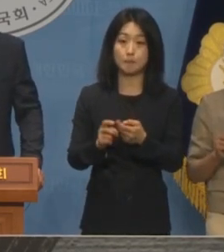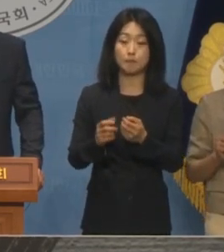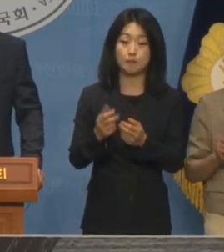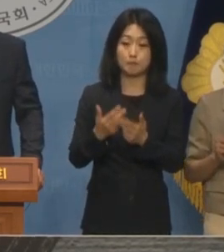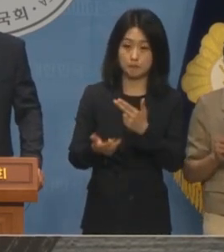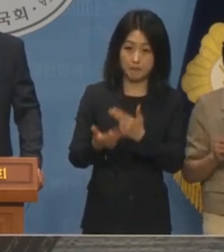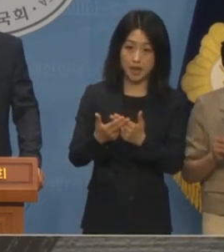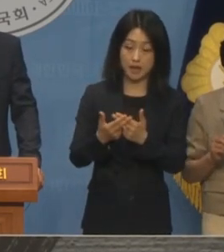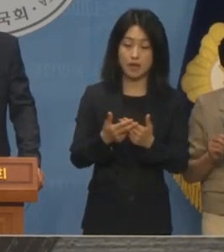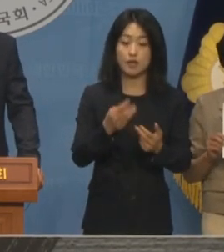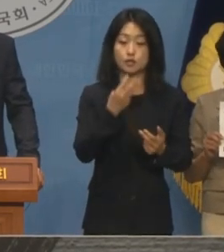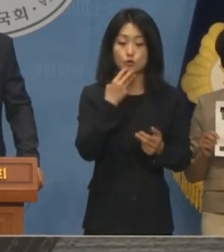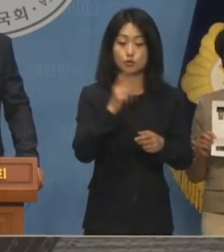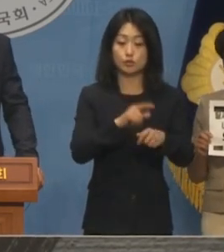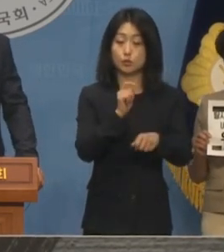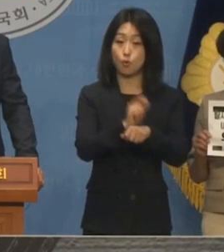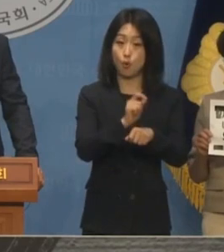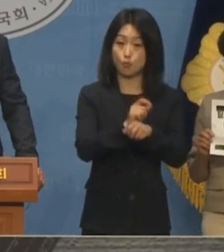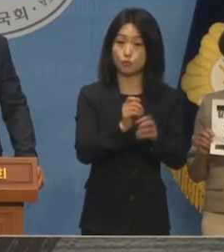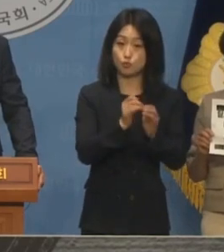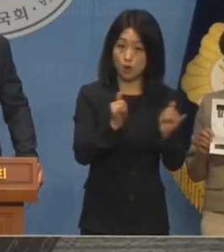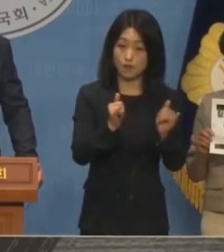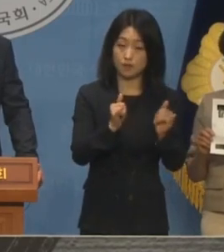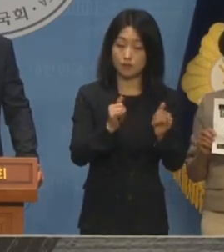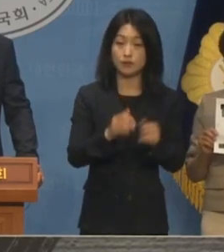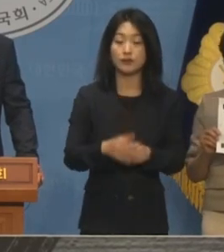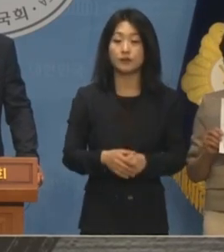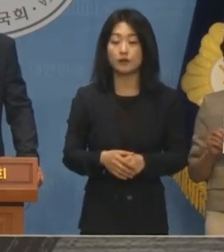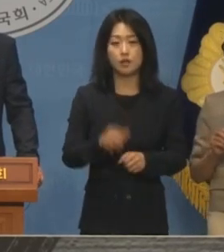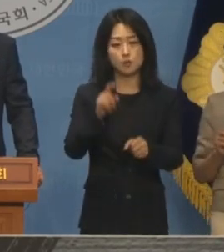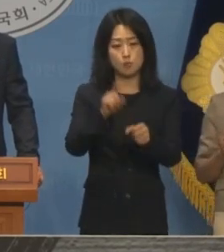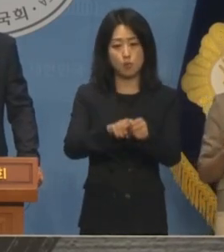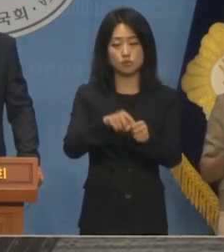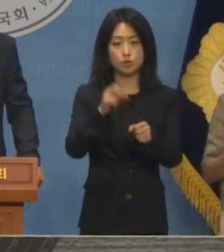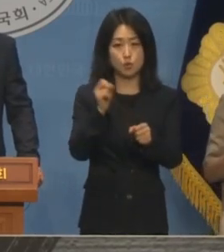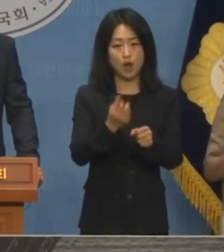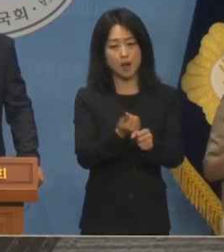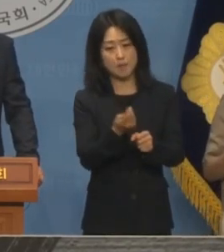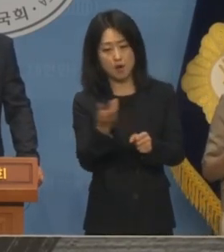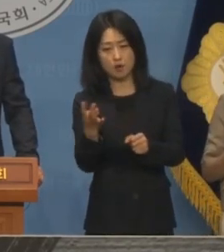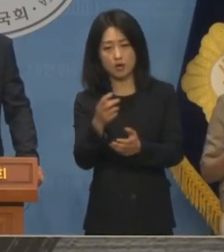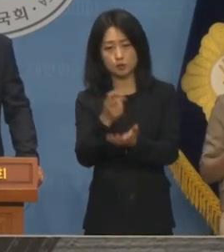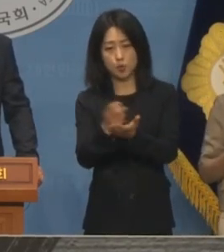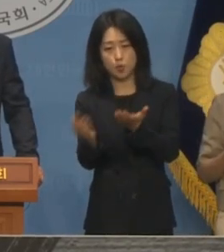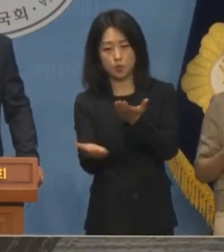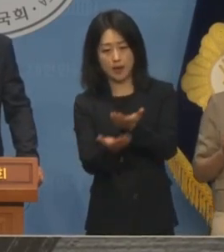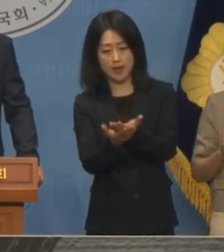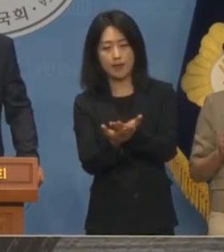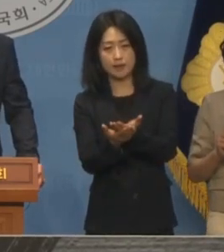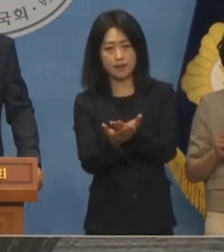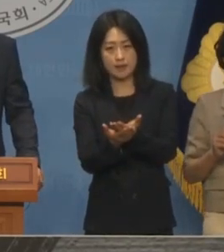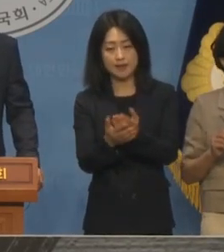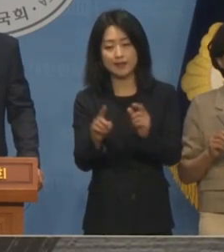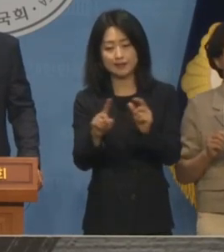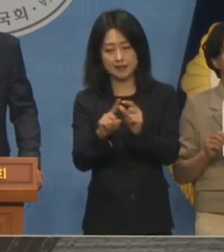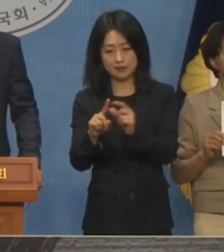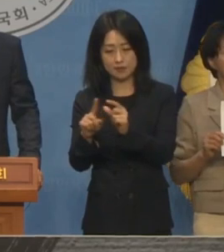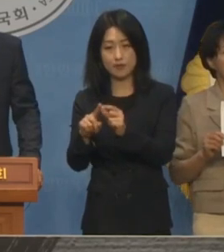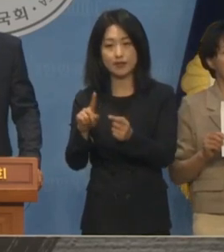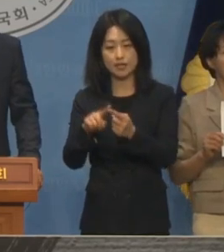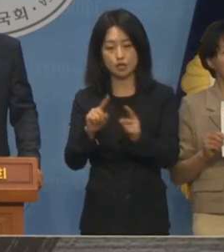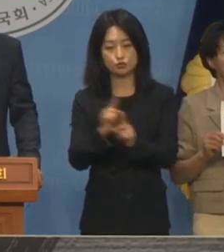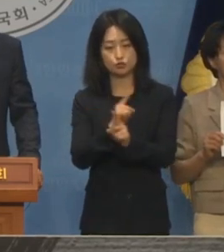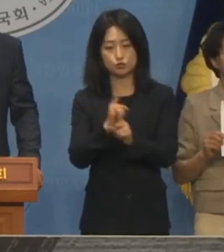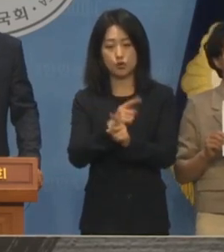서울시 공무원들이 추가적으로 목적과 그리고 몇 가지 조항들을 용어들을